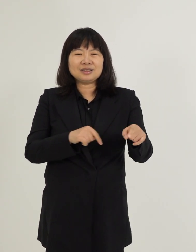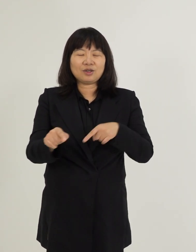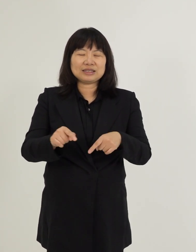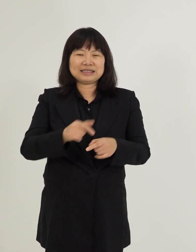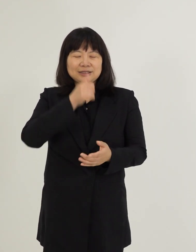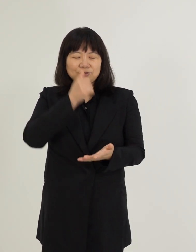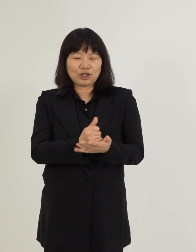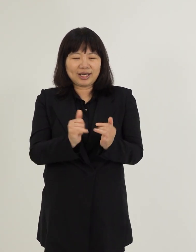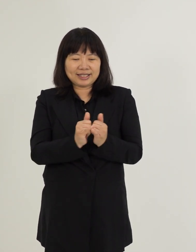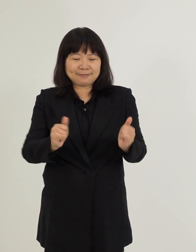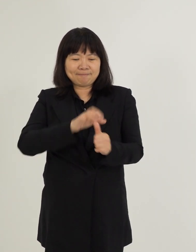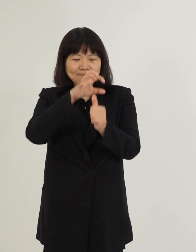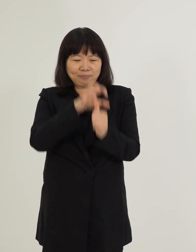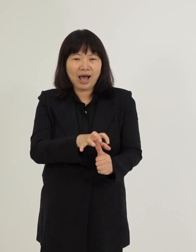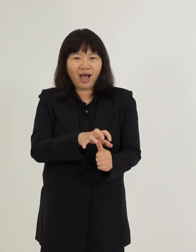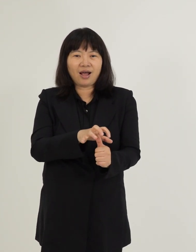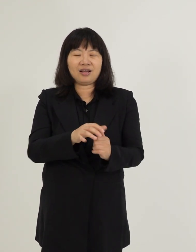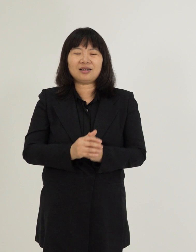몰아서 로마에